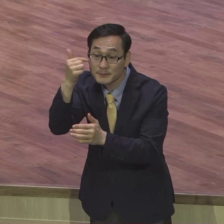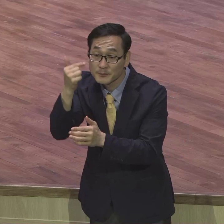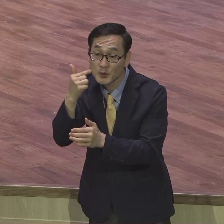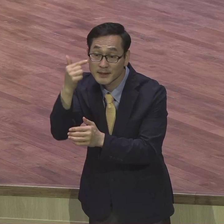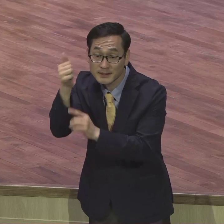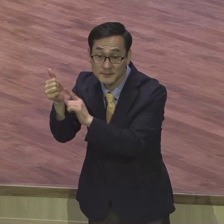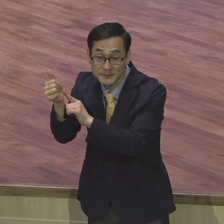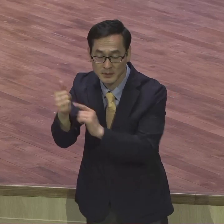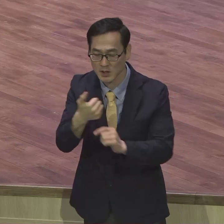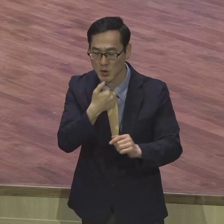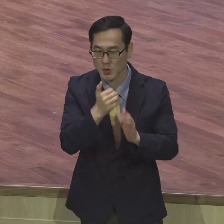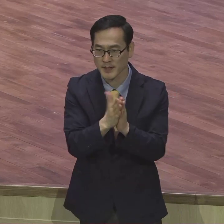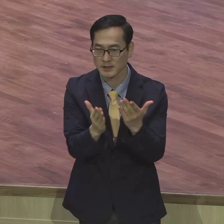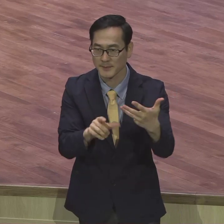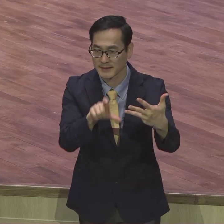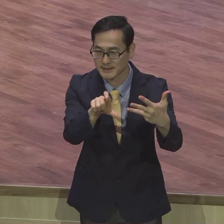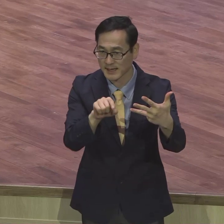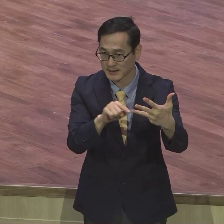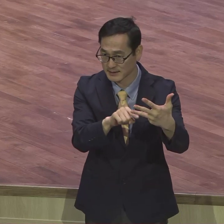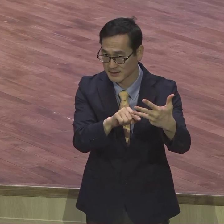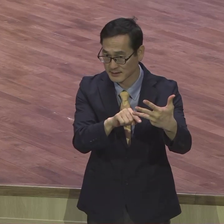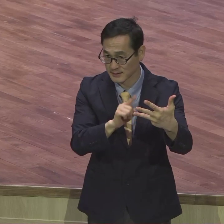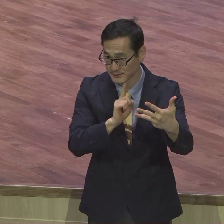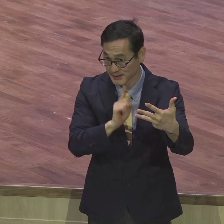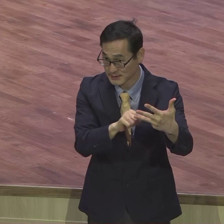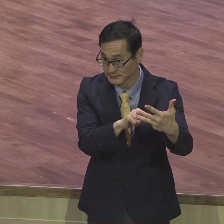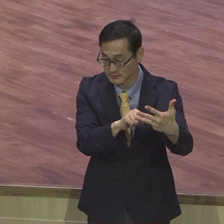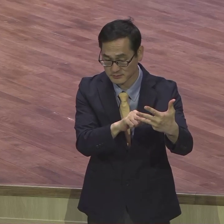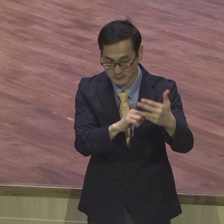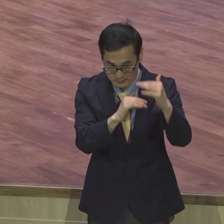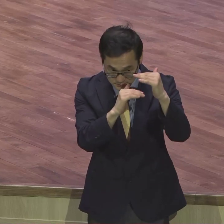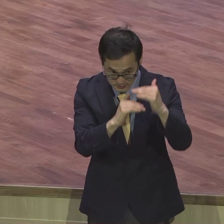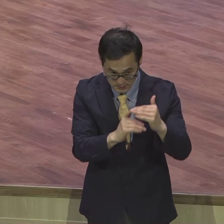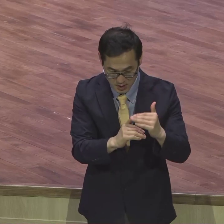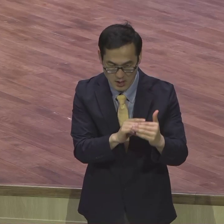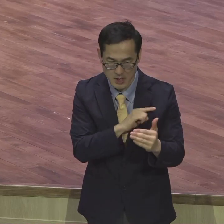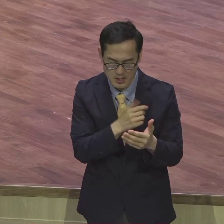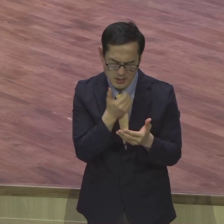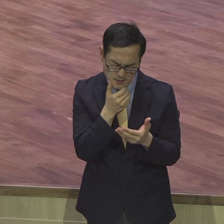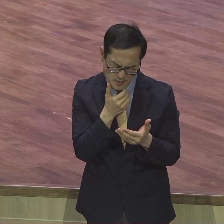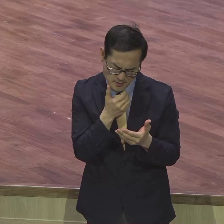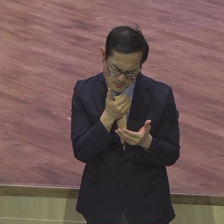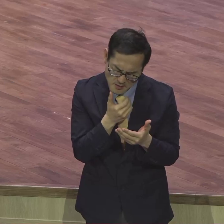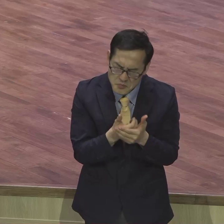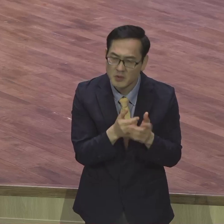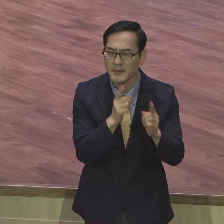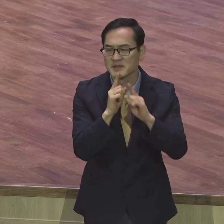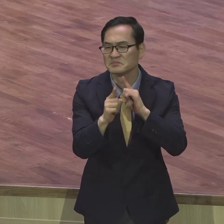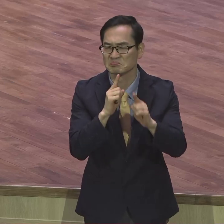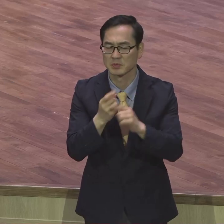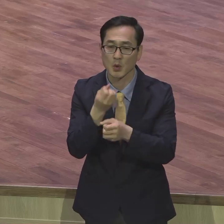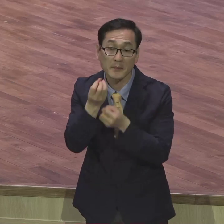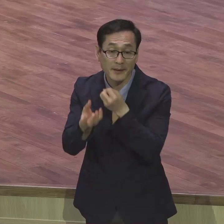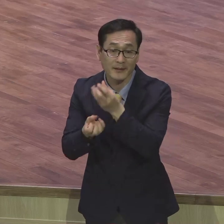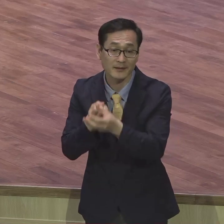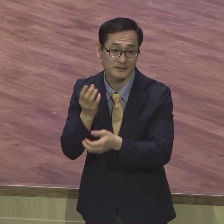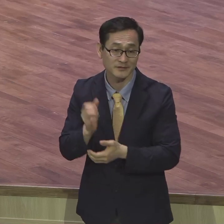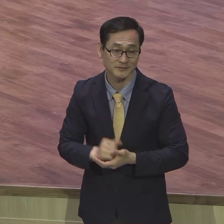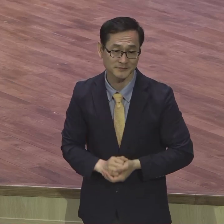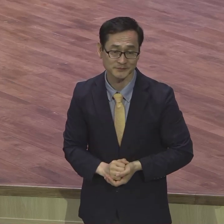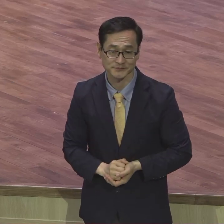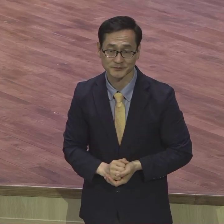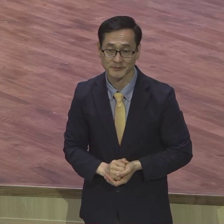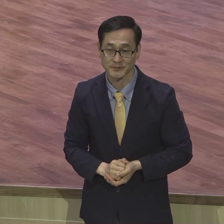8장 말씀을 가장 감동된 장이라고 그랬어요. 가장 감동된 장이다.